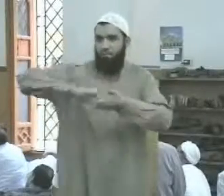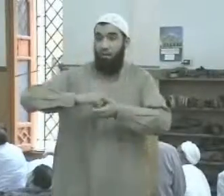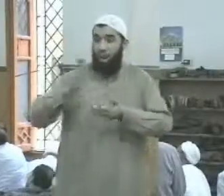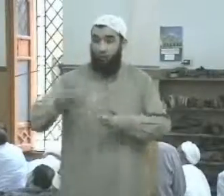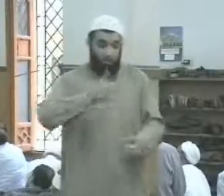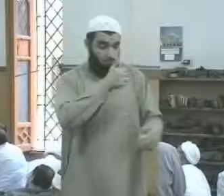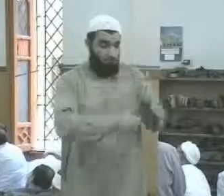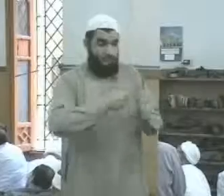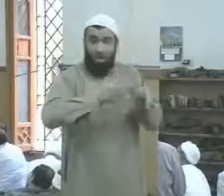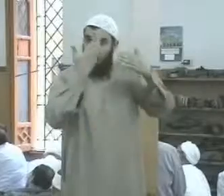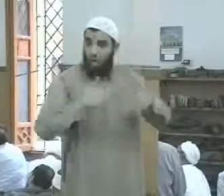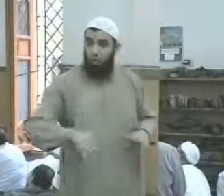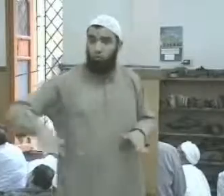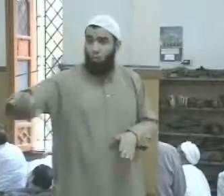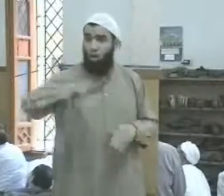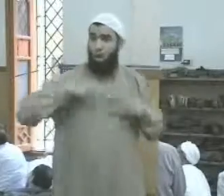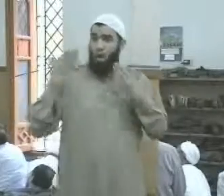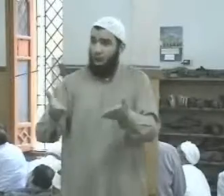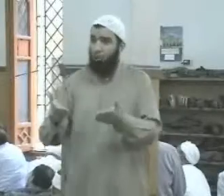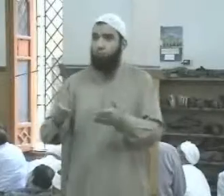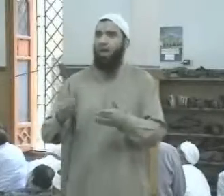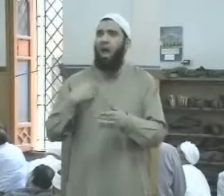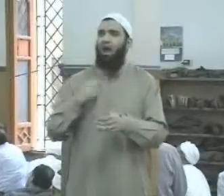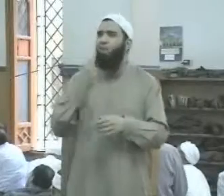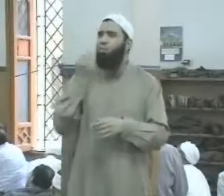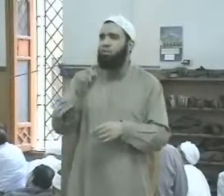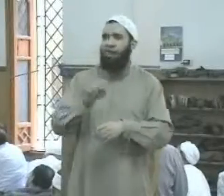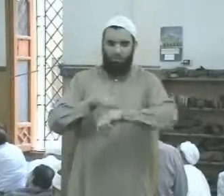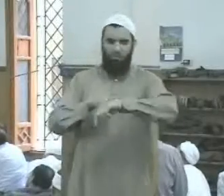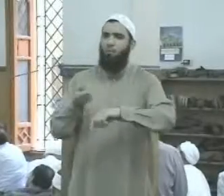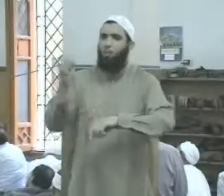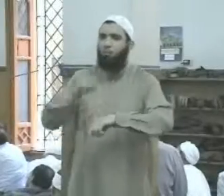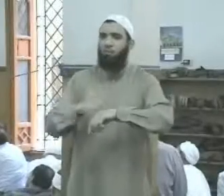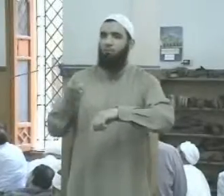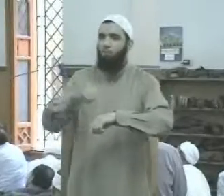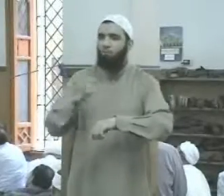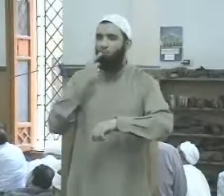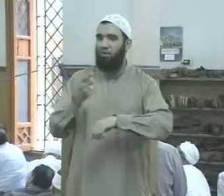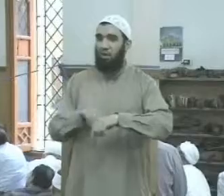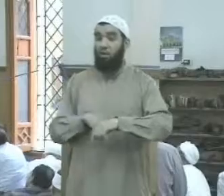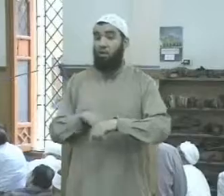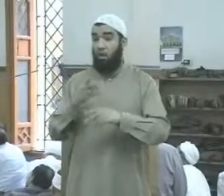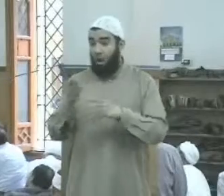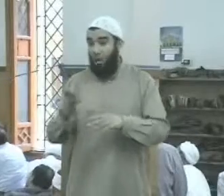الامتحان وقضيت مواسم الامتحان ليس إلا المصيف.